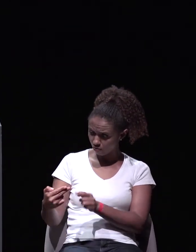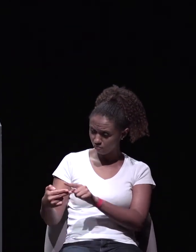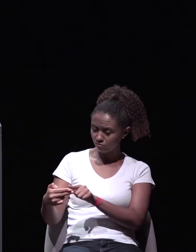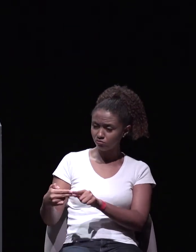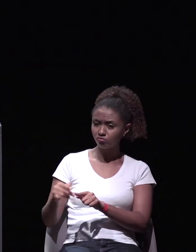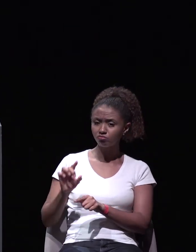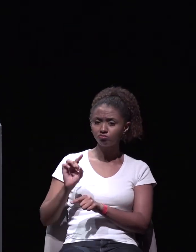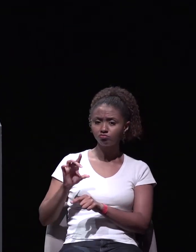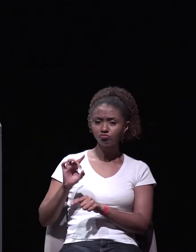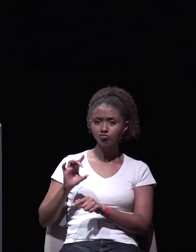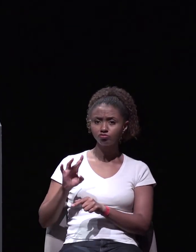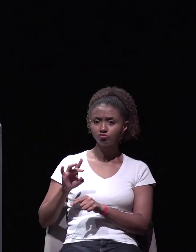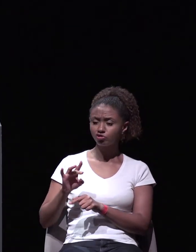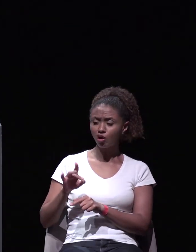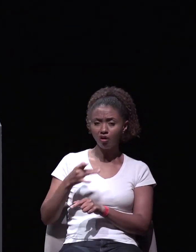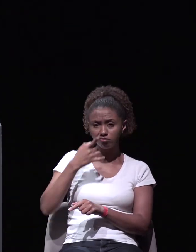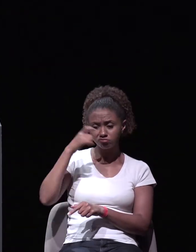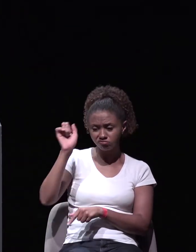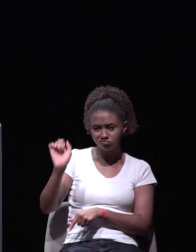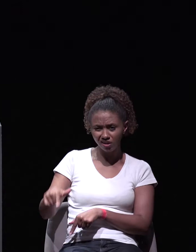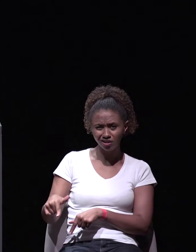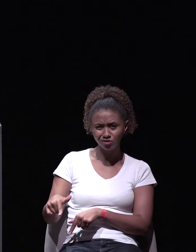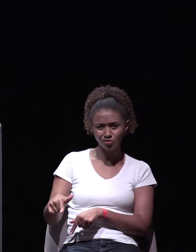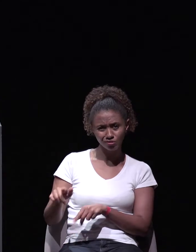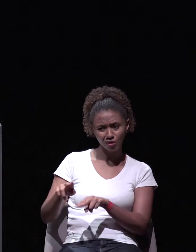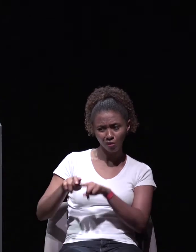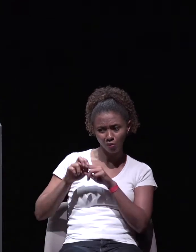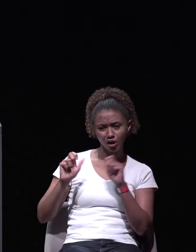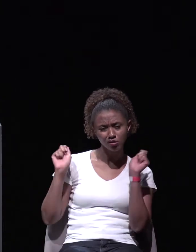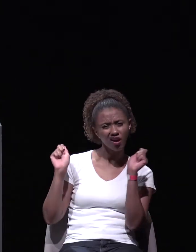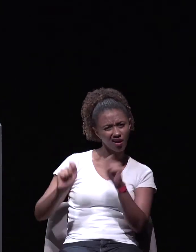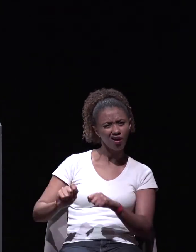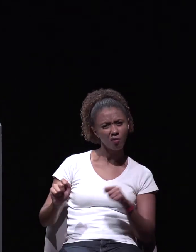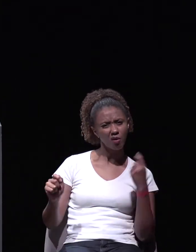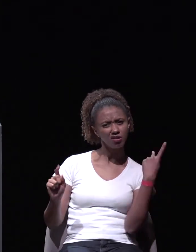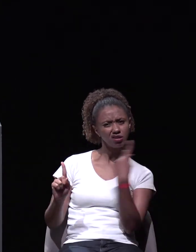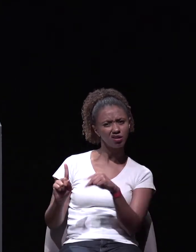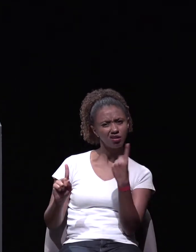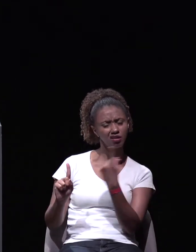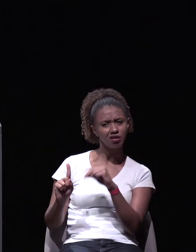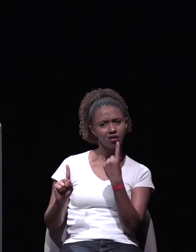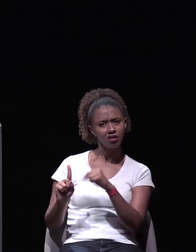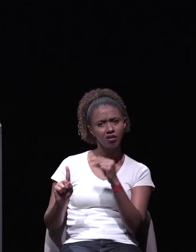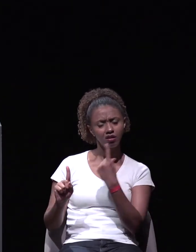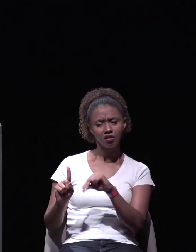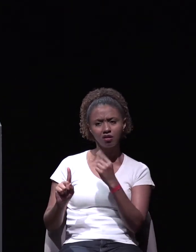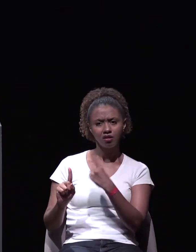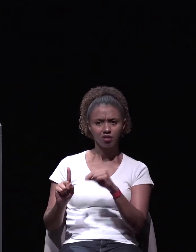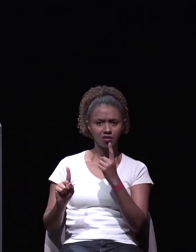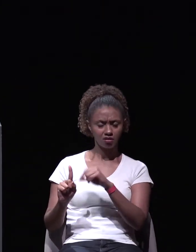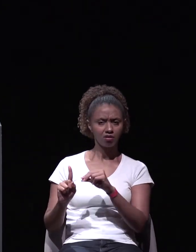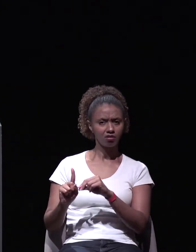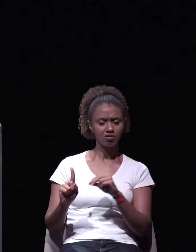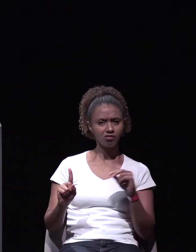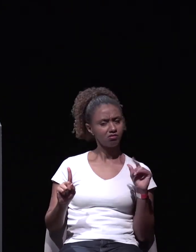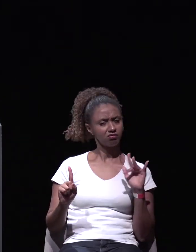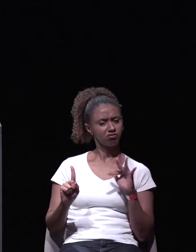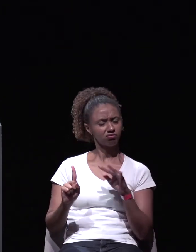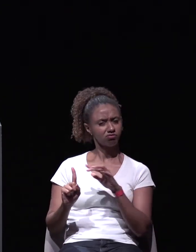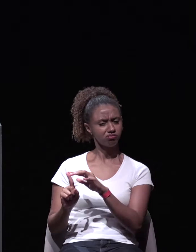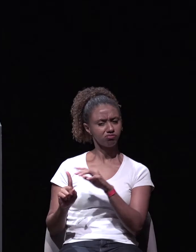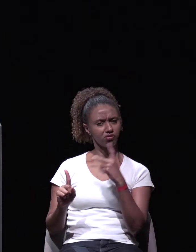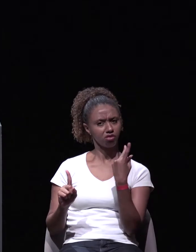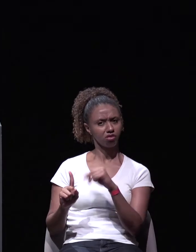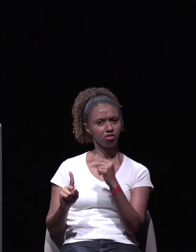casca, né? É descartável. É por isso que ele pode ser submetido ao que se processa no corpo